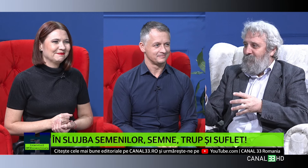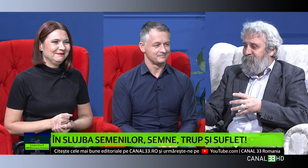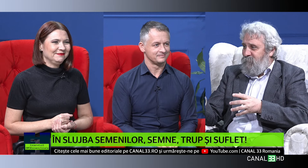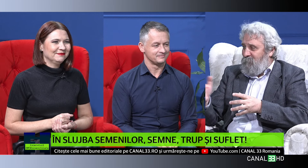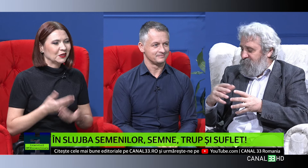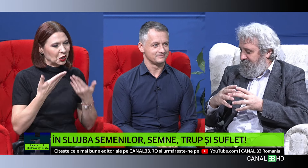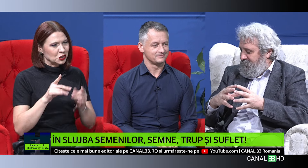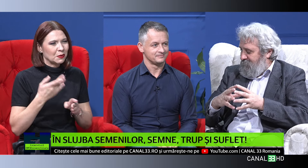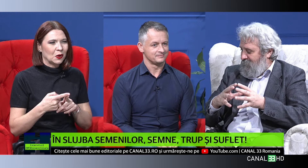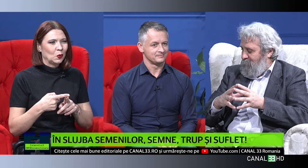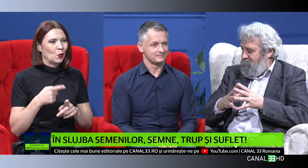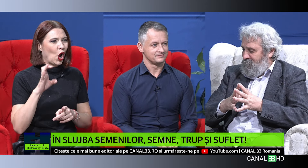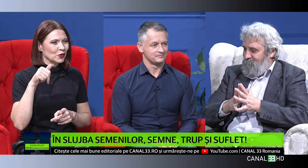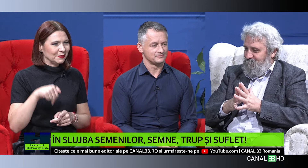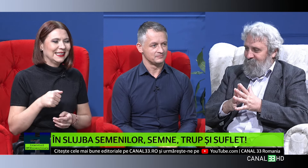O să încep cu tine, Claudiu,